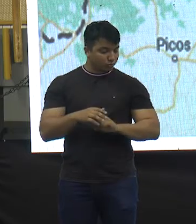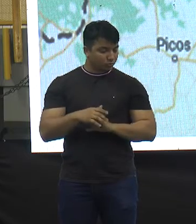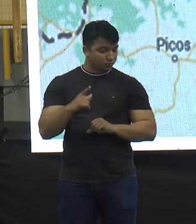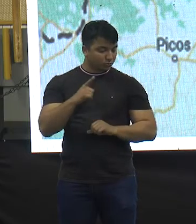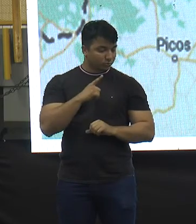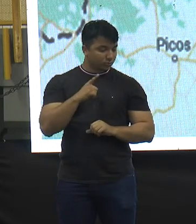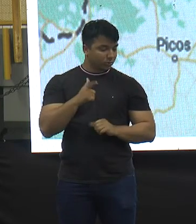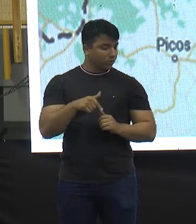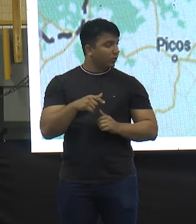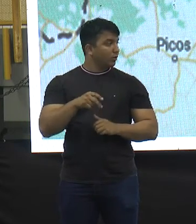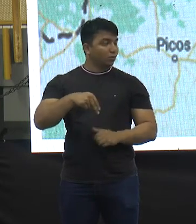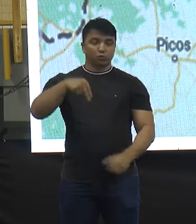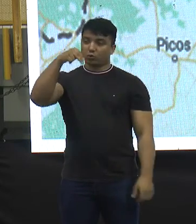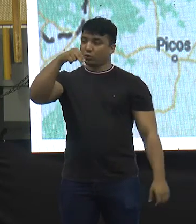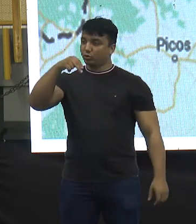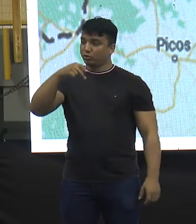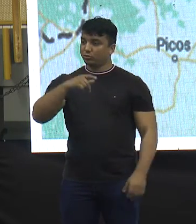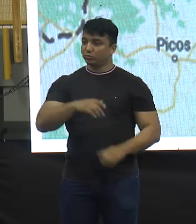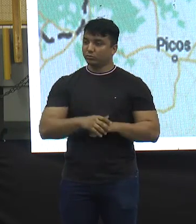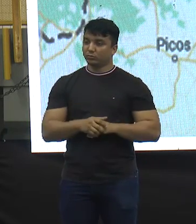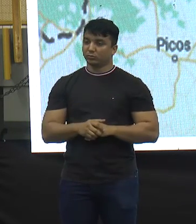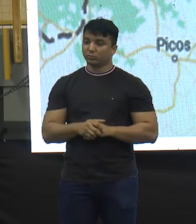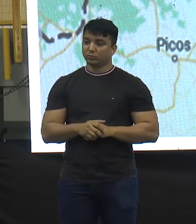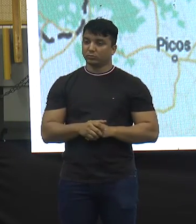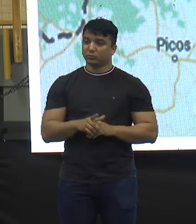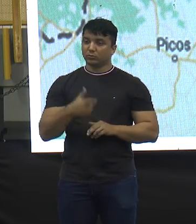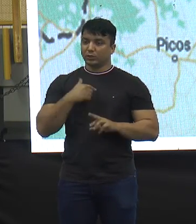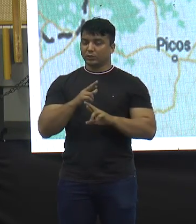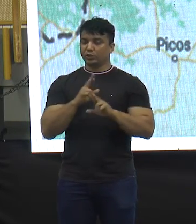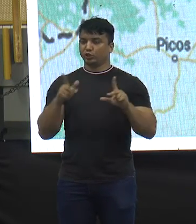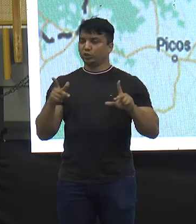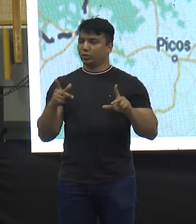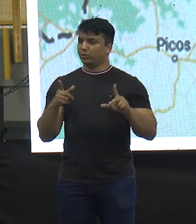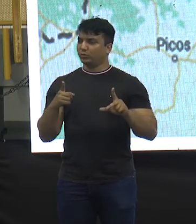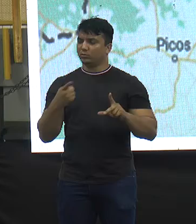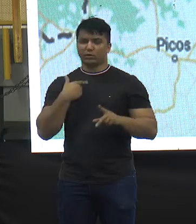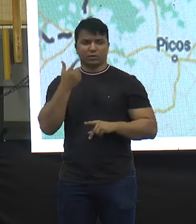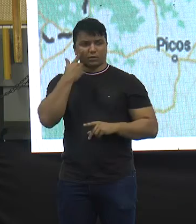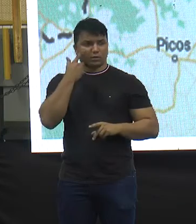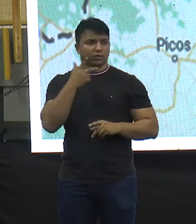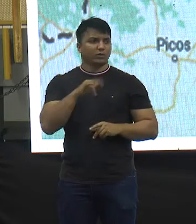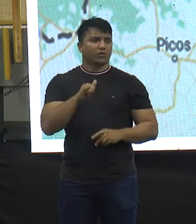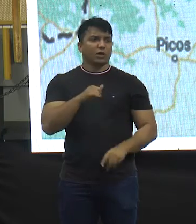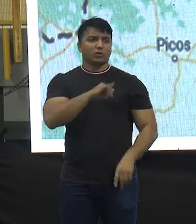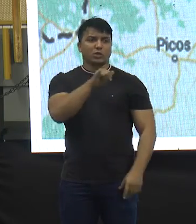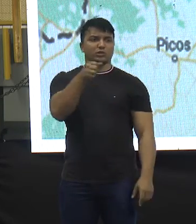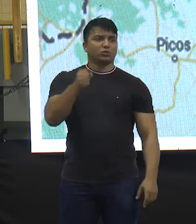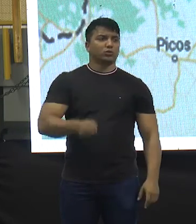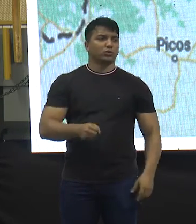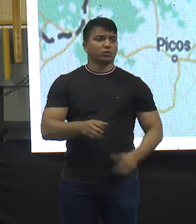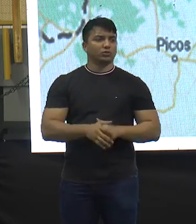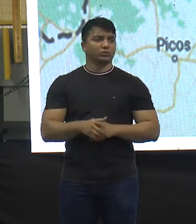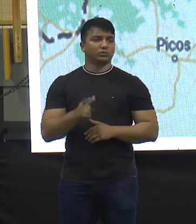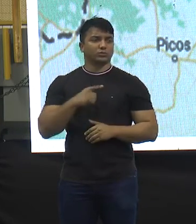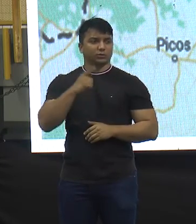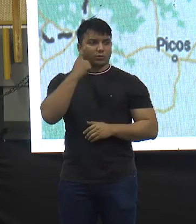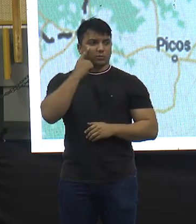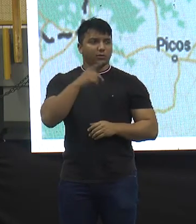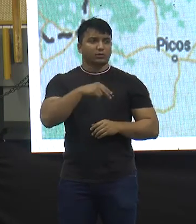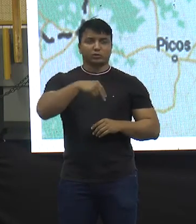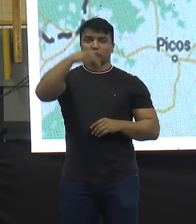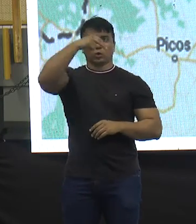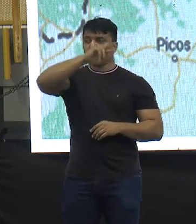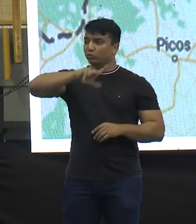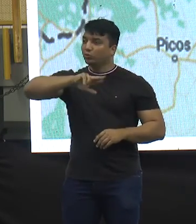daqui, obviamente, passa a ser o norte. É estranho você dizer, olha, vai para Juazeiro do Norte. Cara, deve ser no norte do